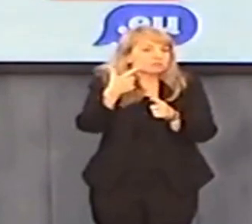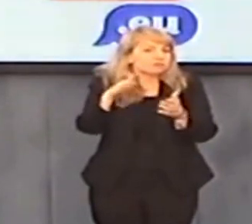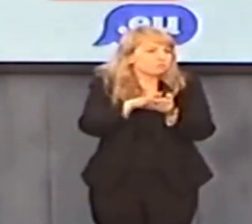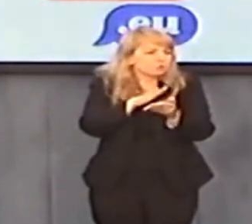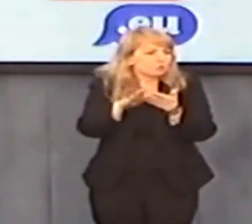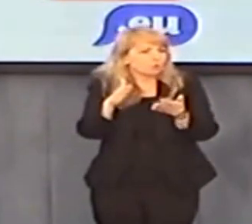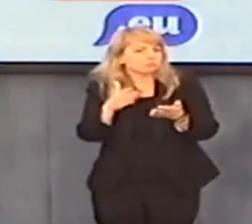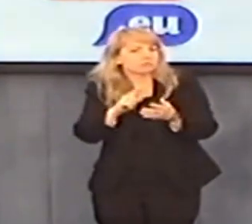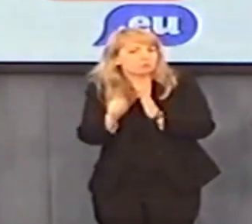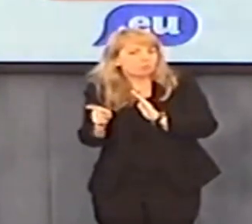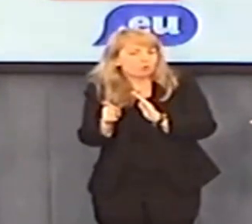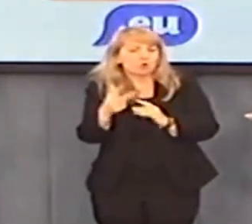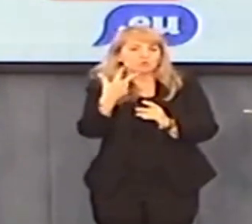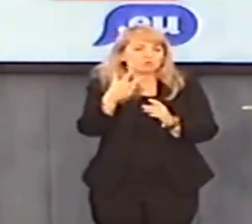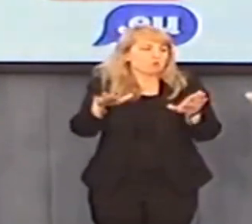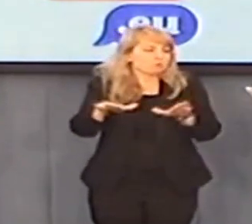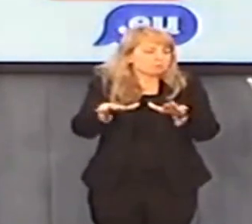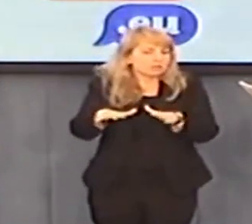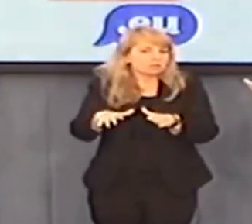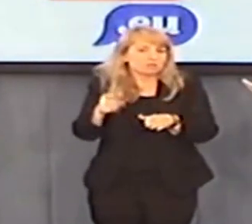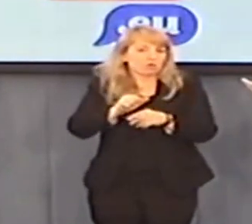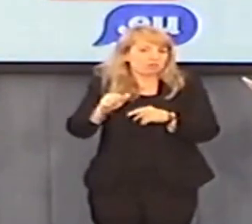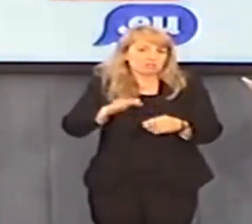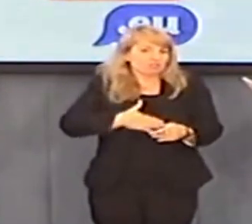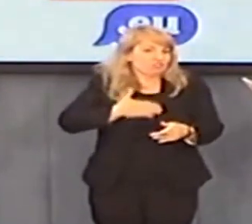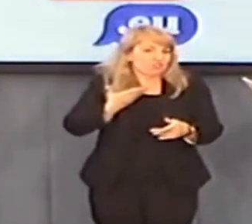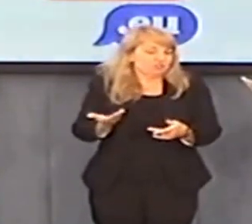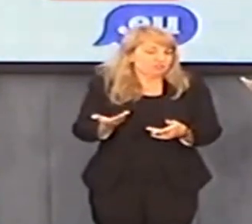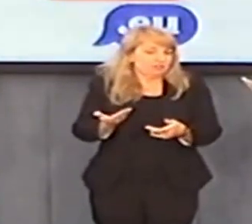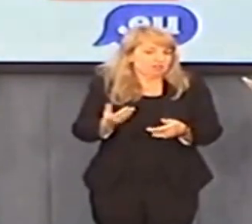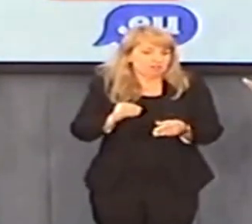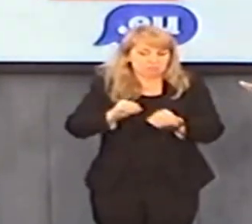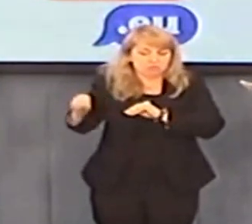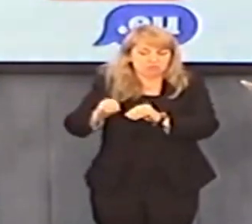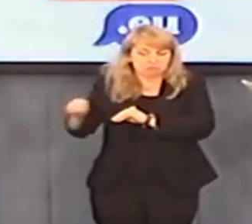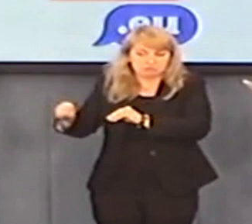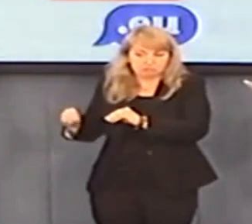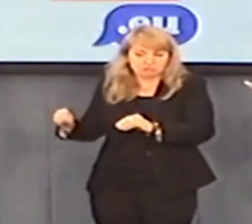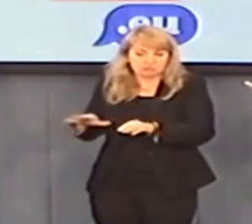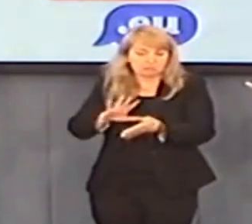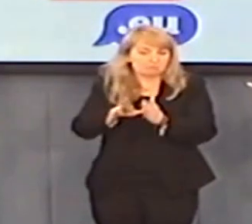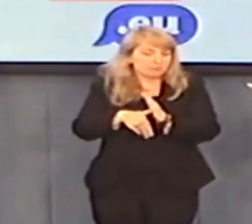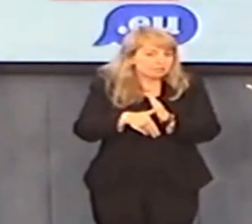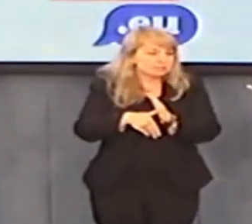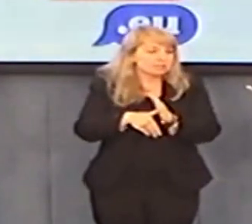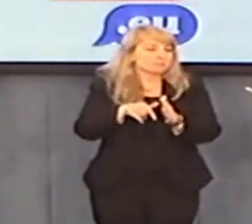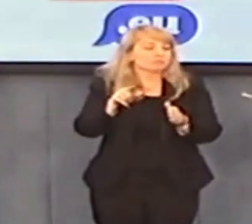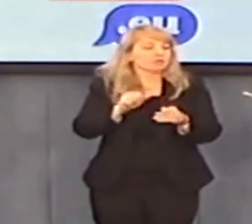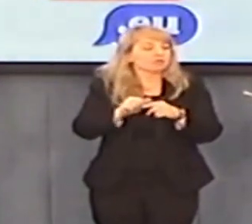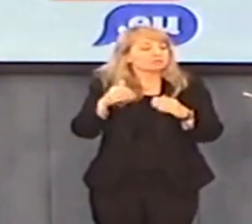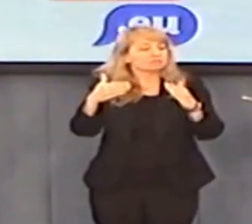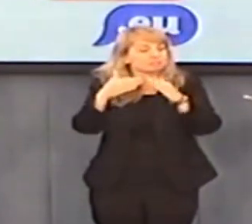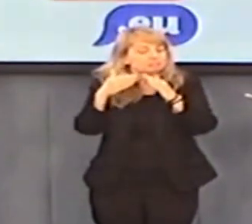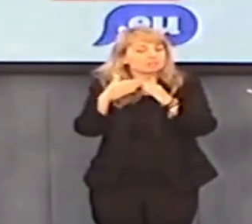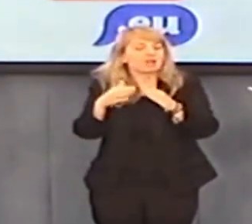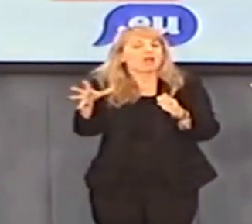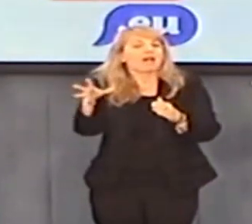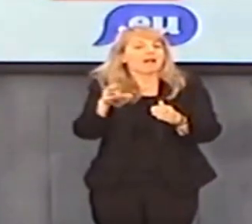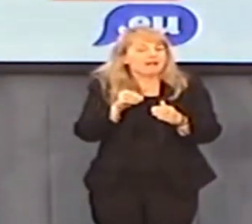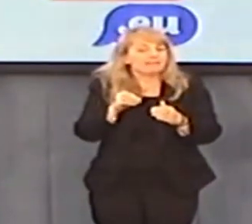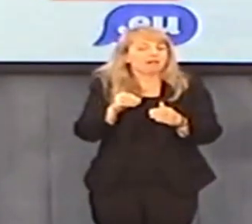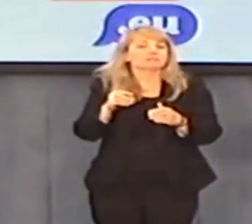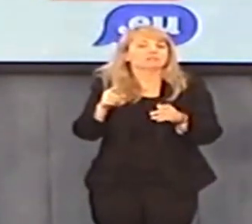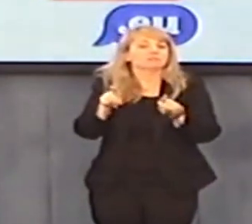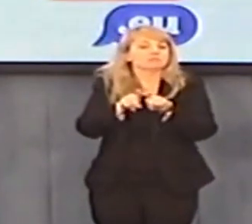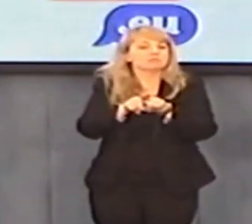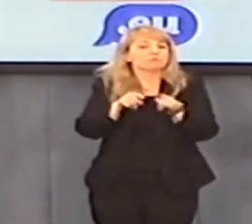ponad 2,5 miesiąca, 3 parafie zupełnie niespotykane, chyba że w przypadku właśnie pedofilów, zbiegły się w czasie z ciężkimi zarzutami